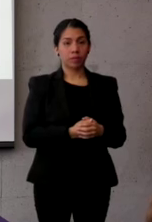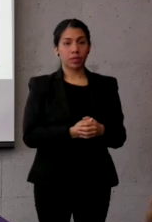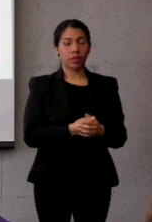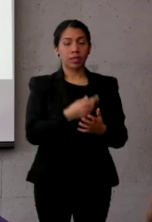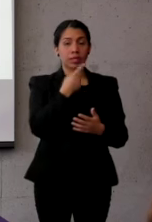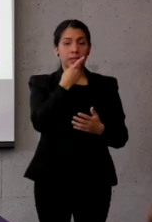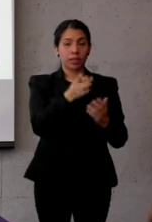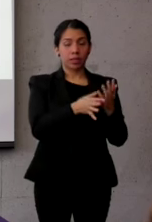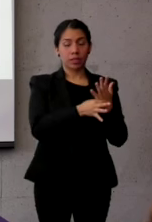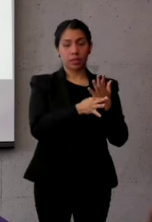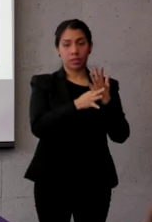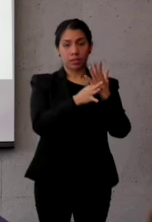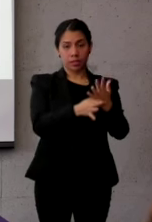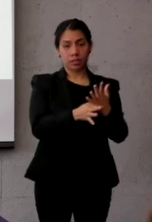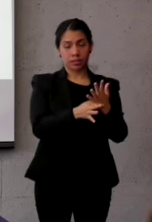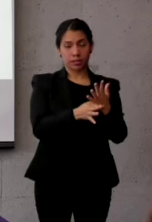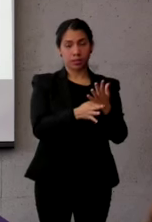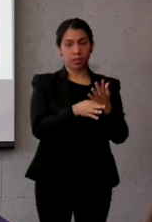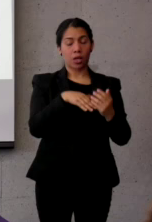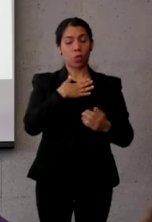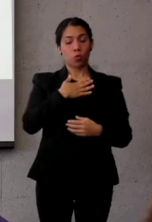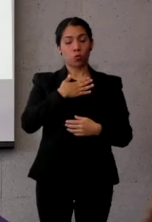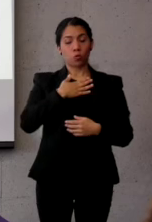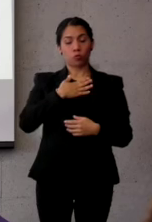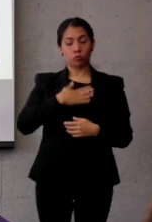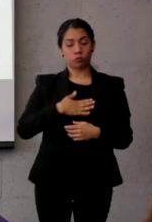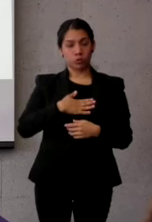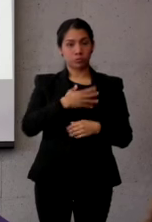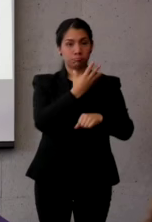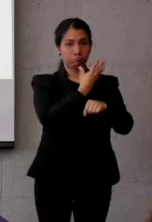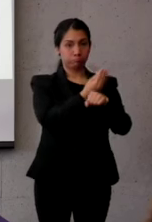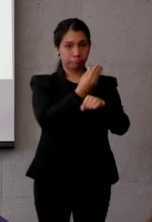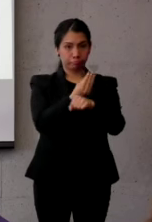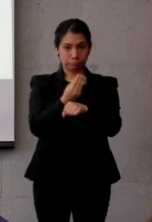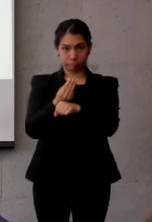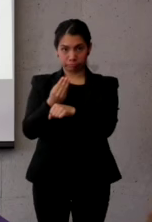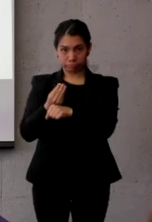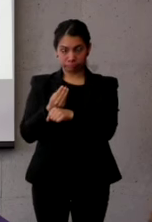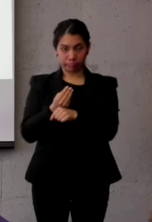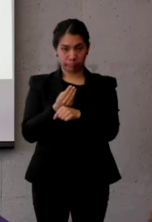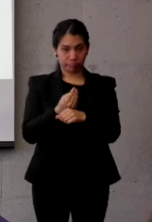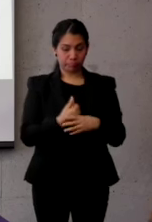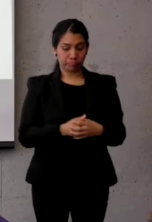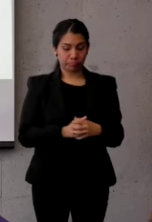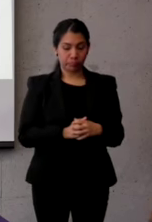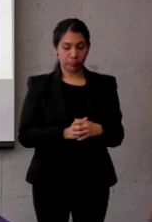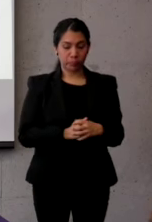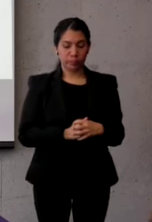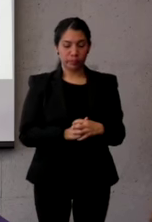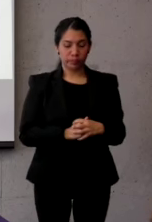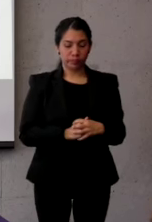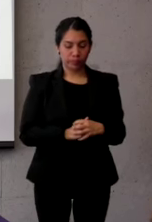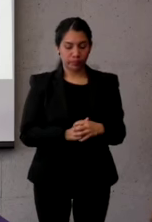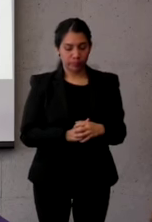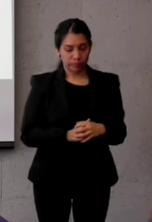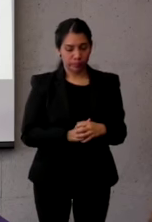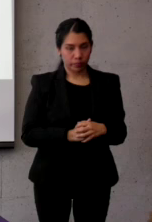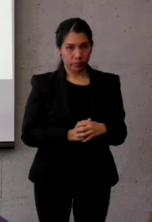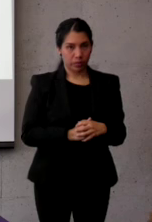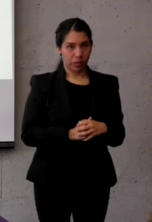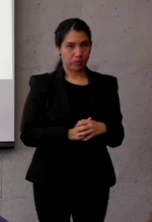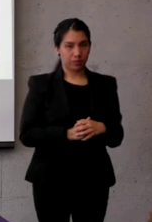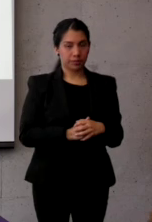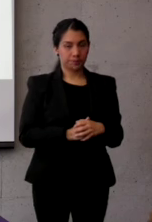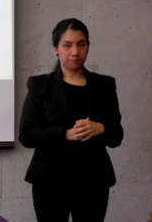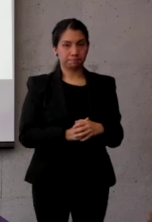ver con avanzar en justicia restaurativa. En estas lógicas, el trabajo que se tiene que hacer